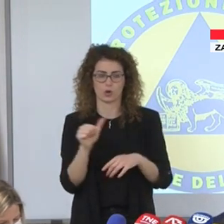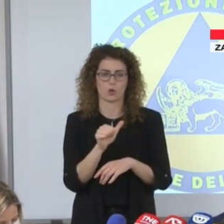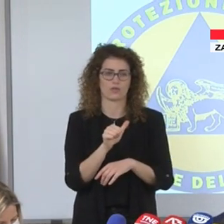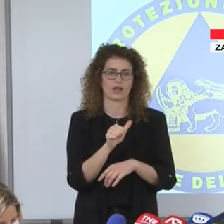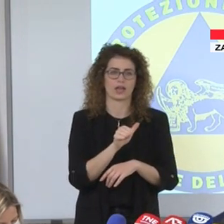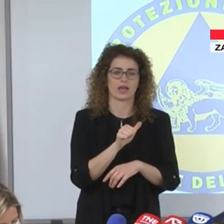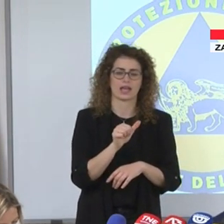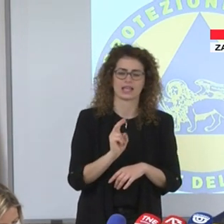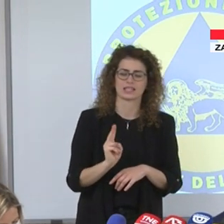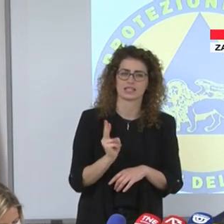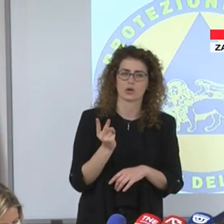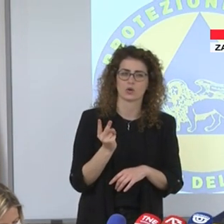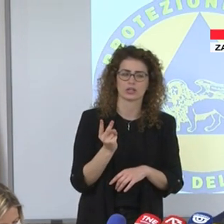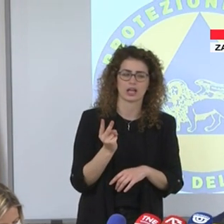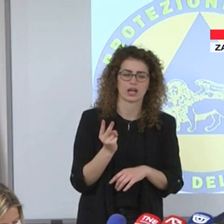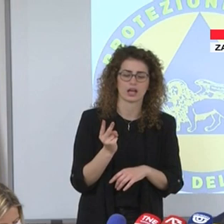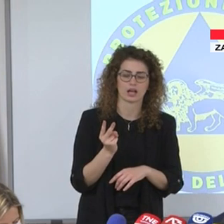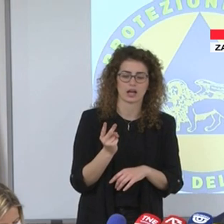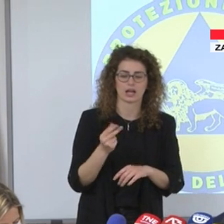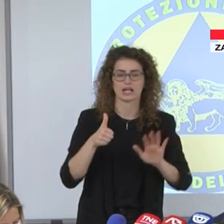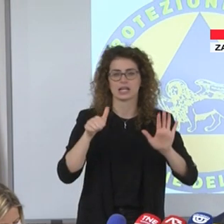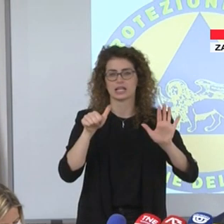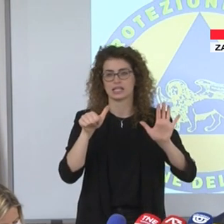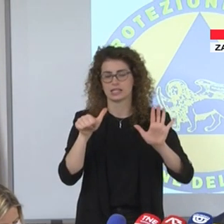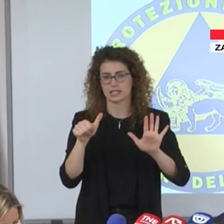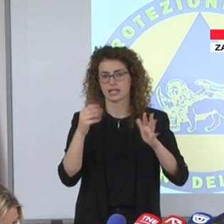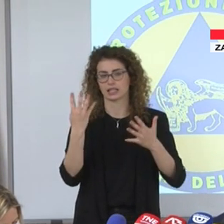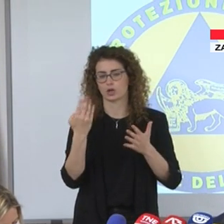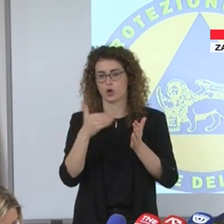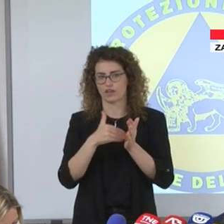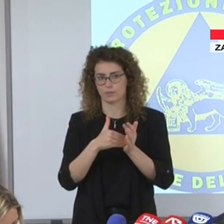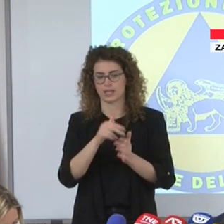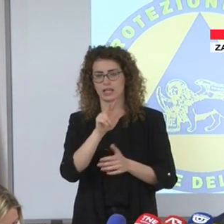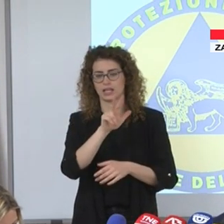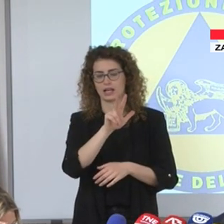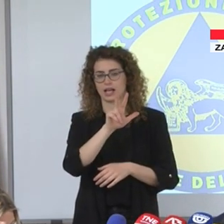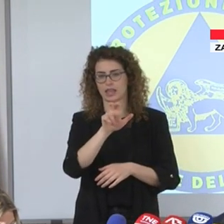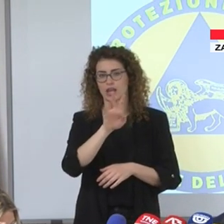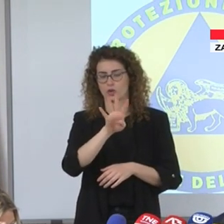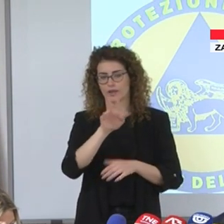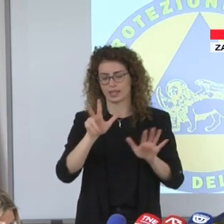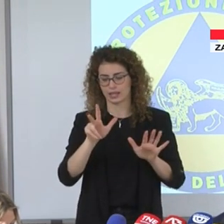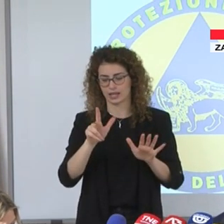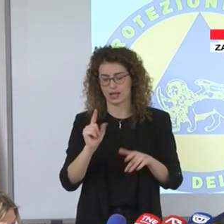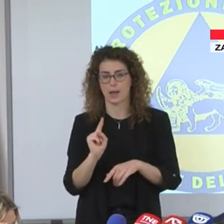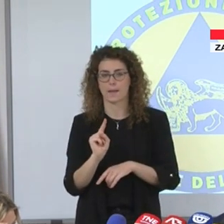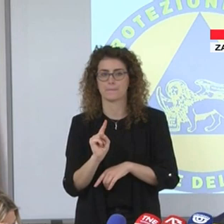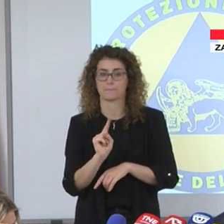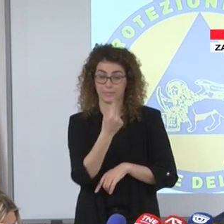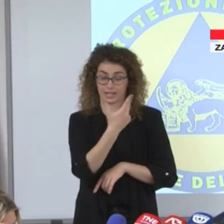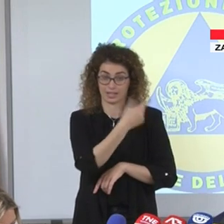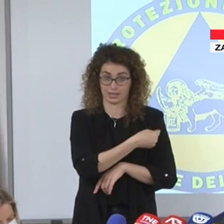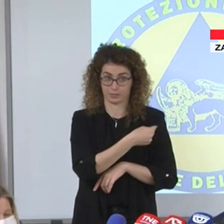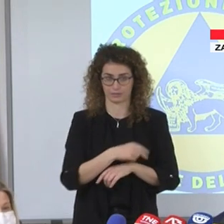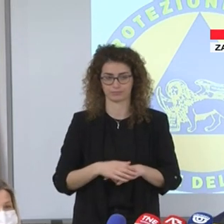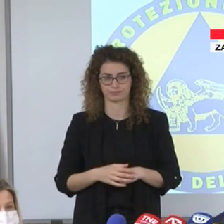69.343 e il ciclo completo mi è sfuggito. 69.343, prima dose 69.168, seconda dose,